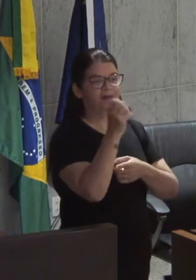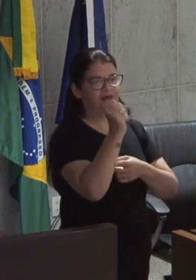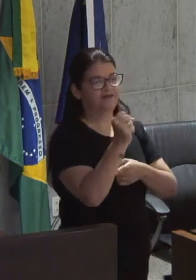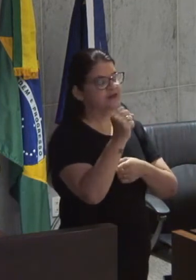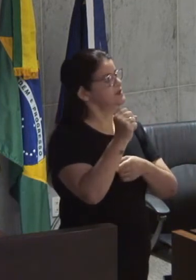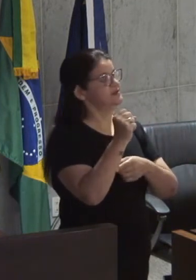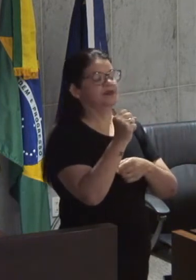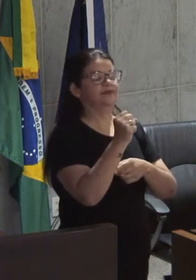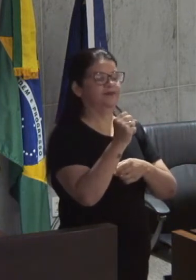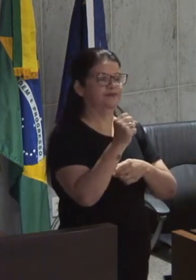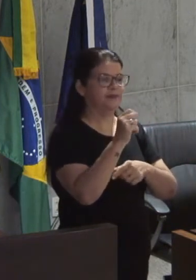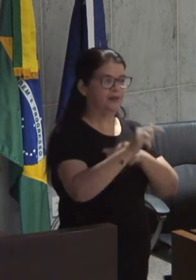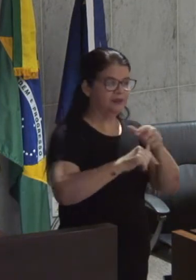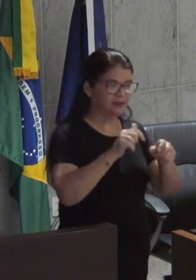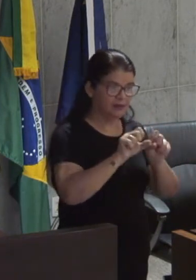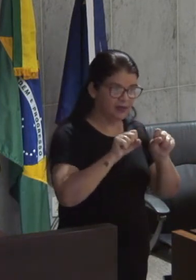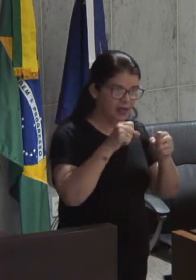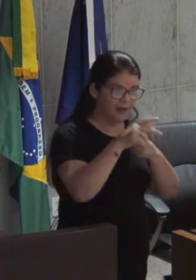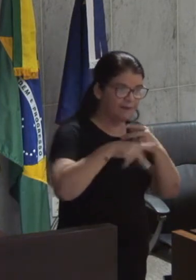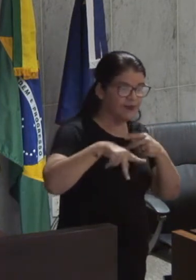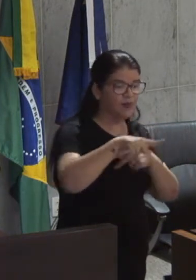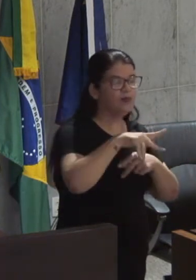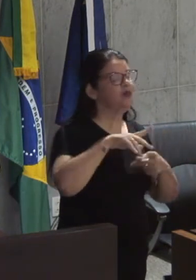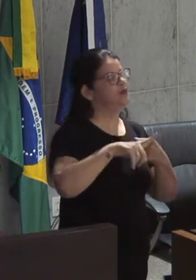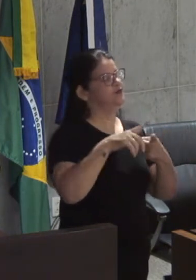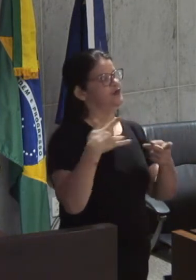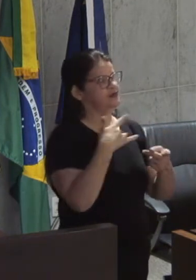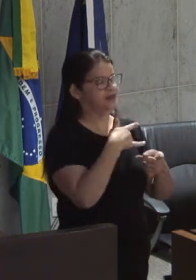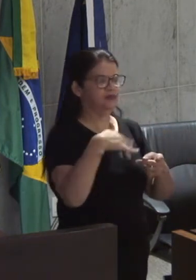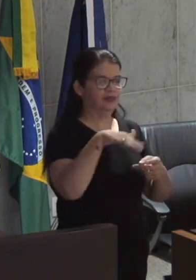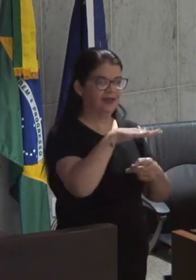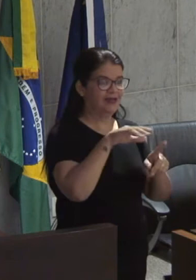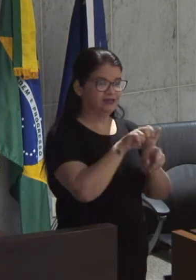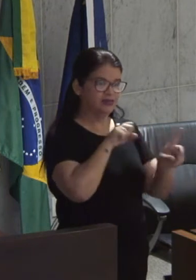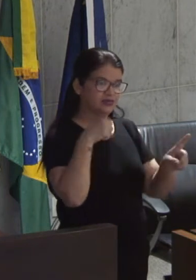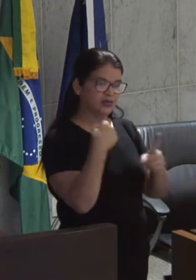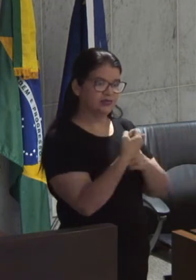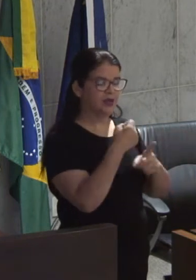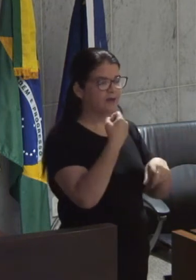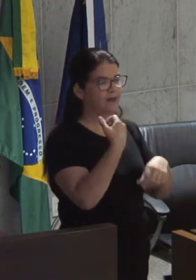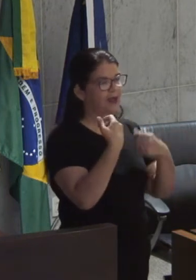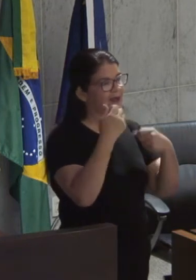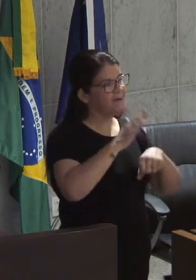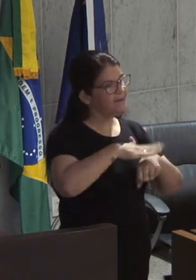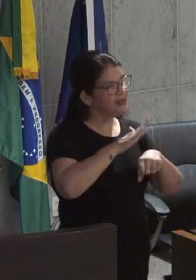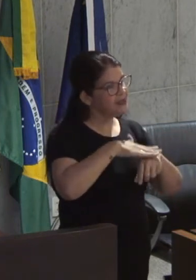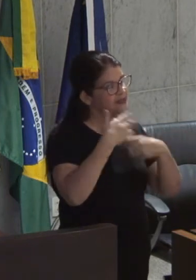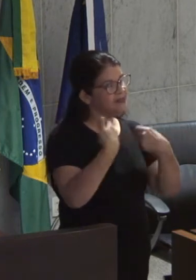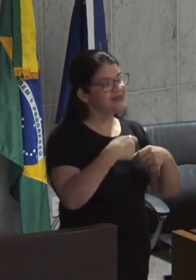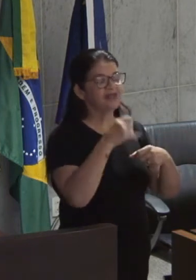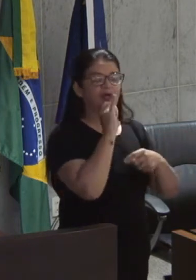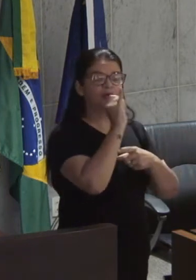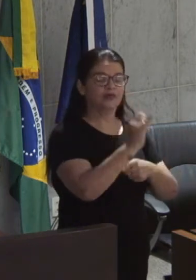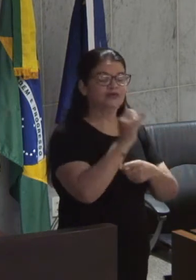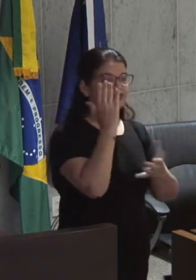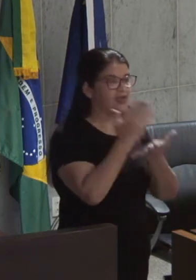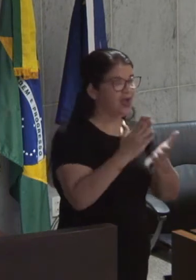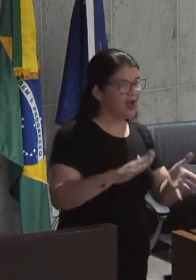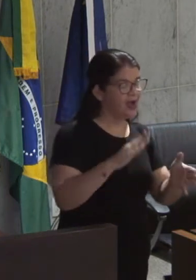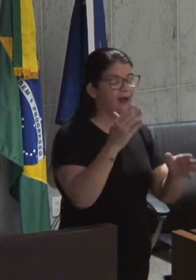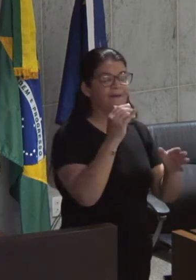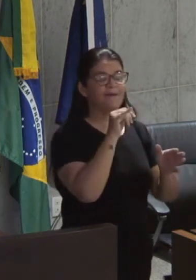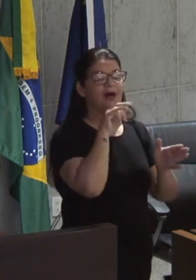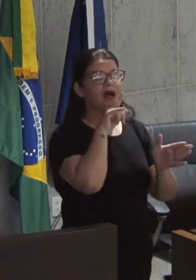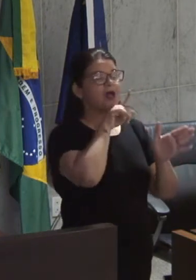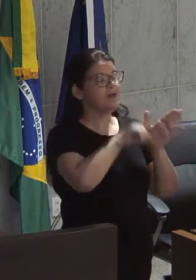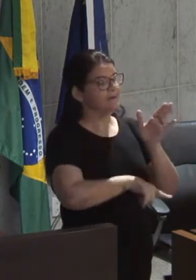do povo, a saúde da maioria do povo e também a assistência social para quem mais precisa. Então, quando diz que tem que acabar imposto, e muita gente